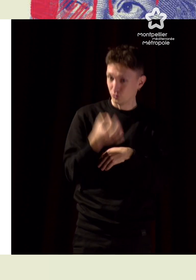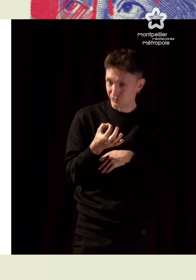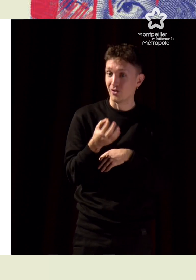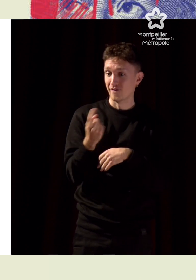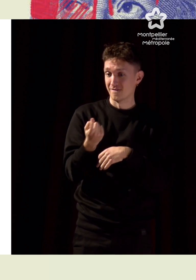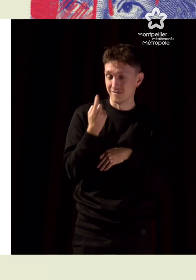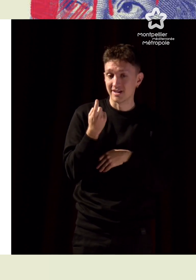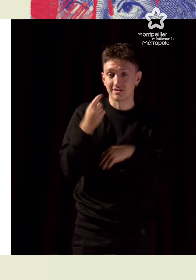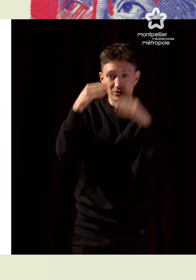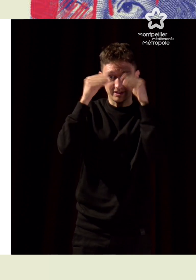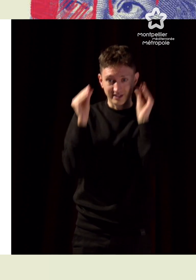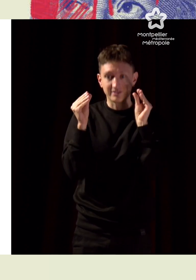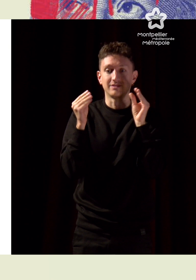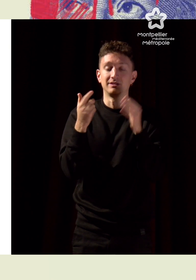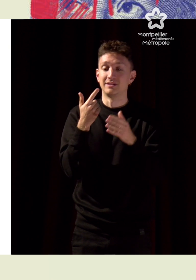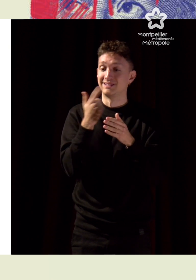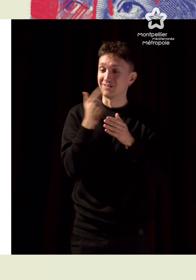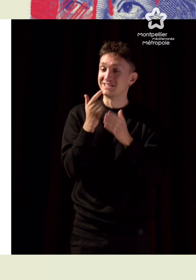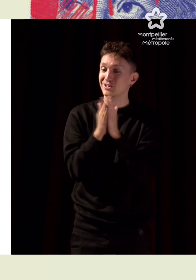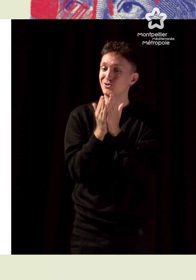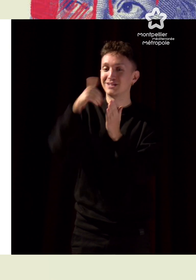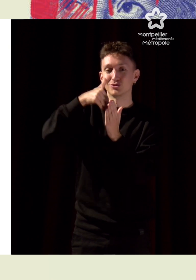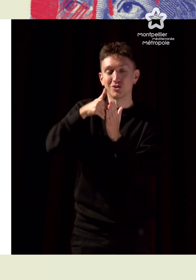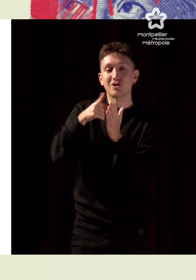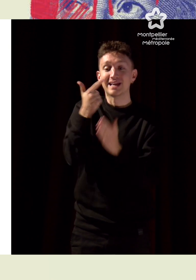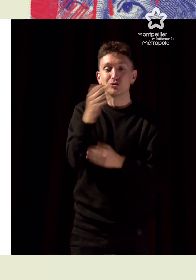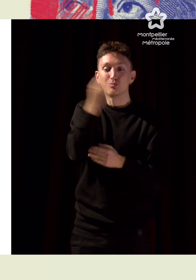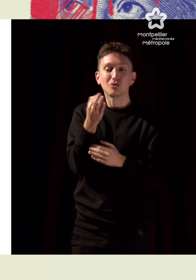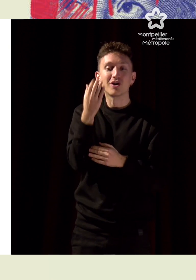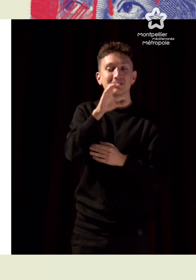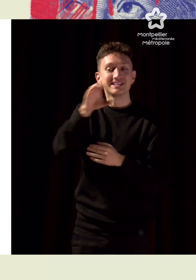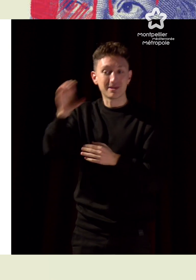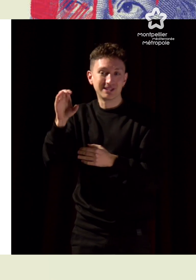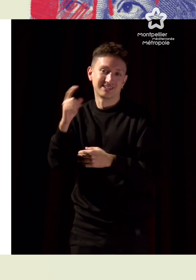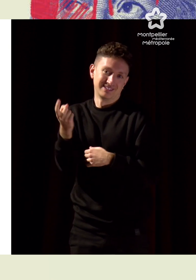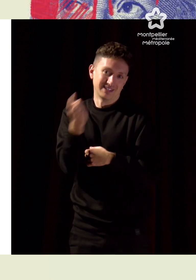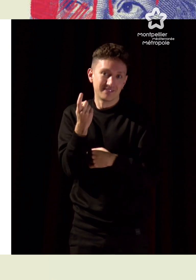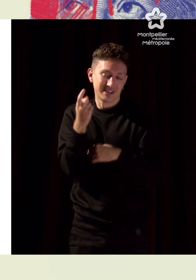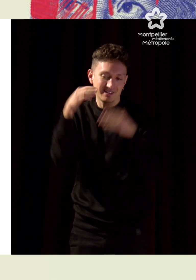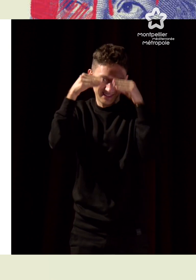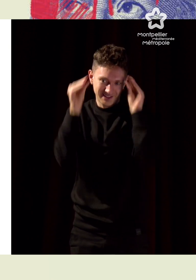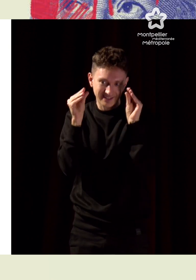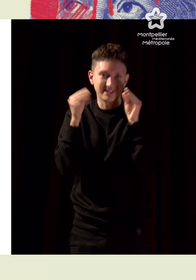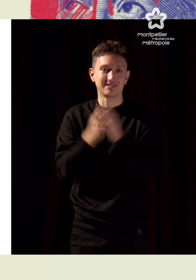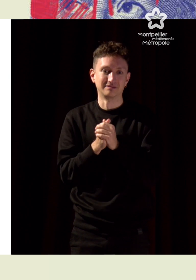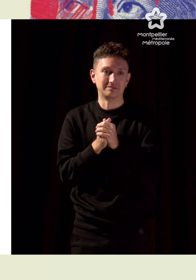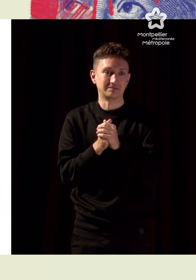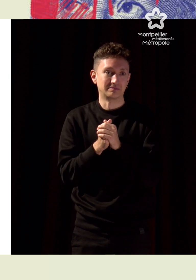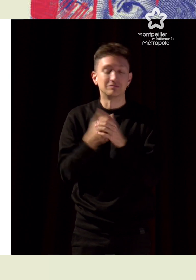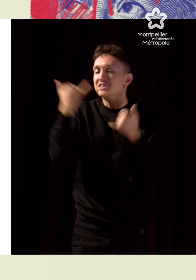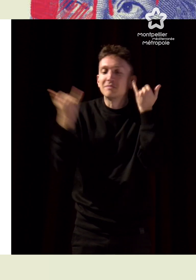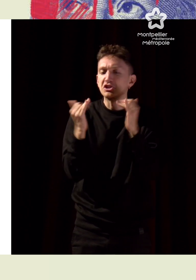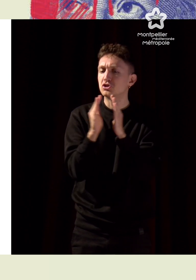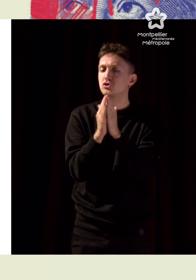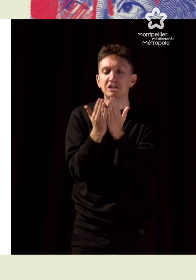a 2% des chapitres du livre qui viennent de Néandertal. C'est-à-dire, par exemple, vous avez plein de chapitres de livres et de temps